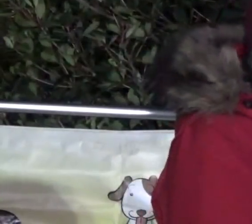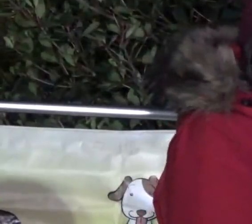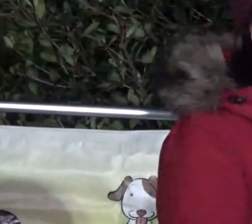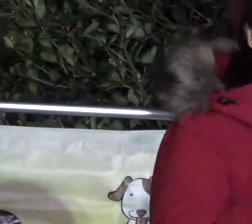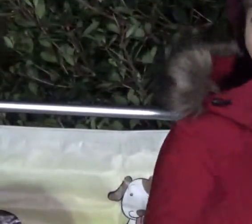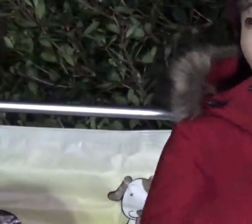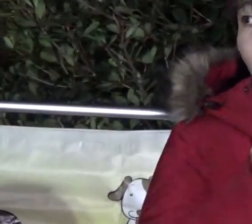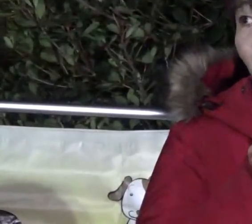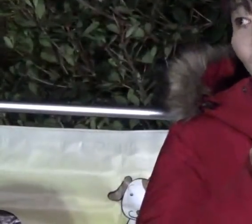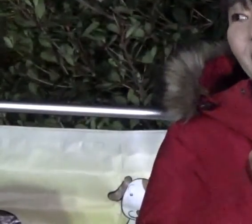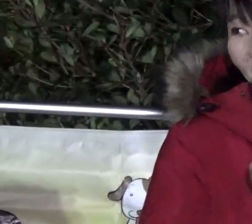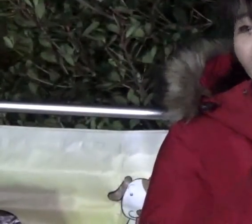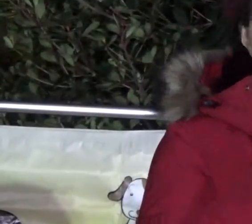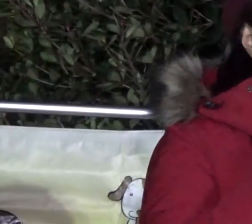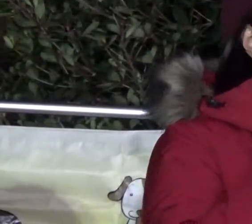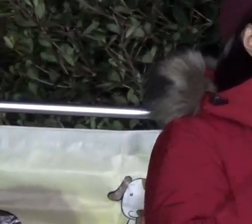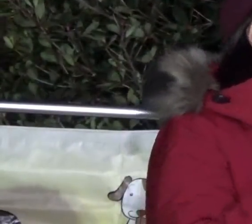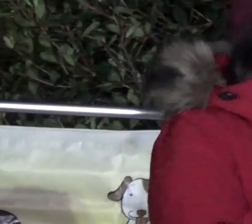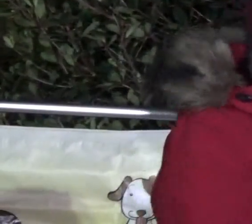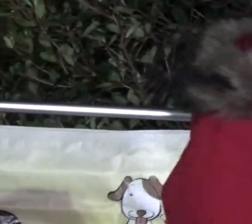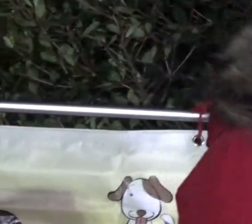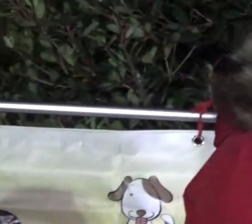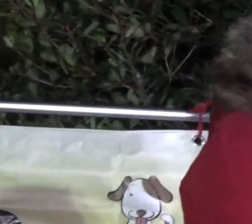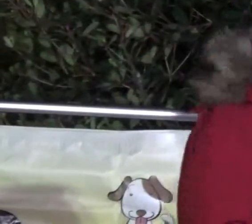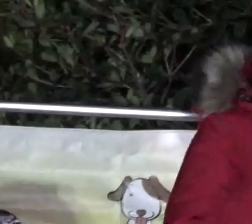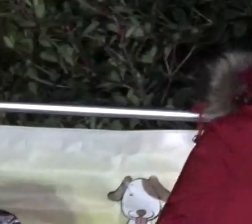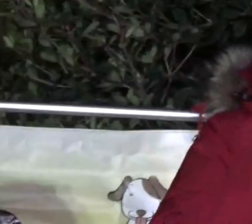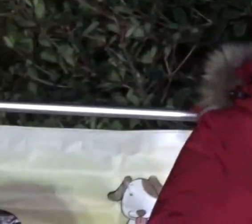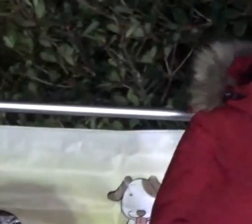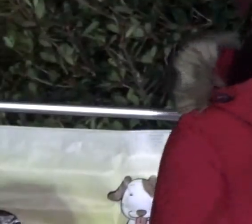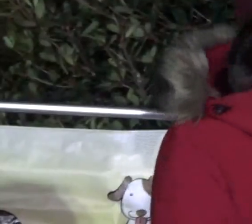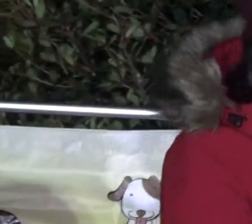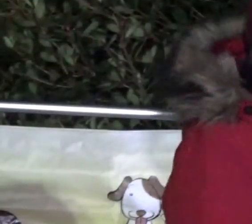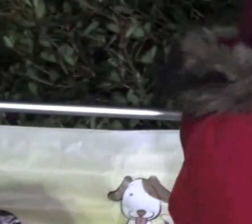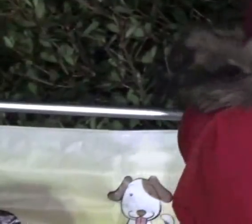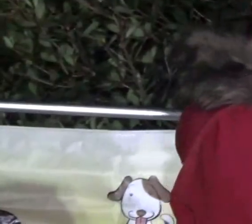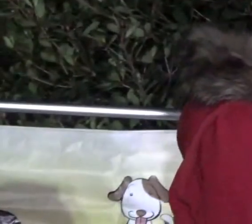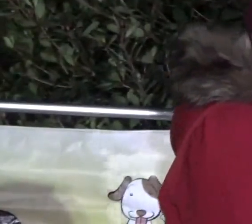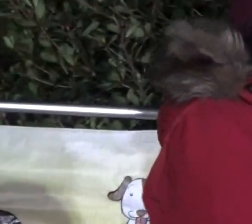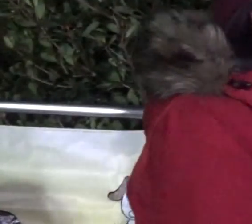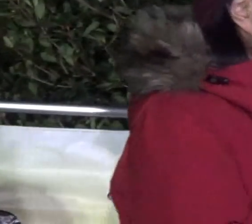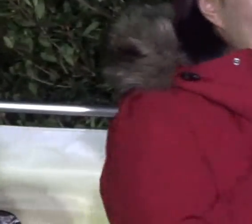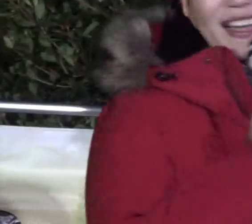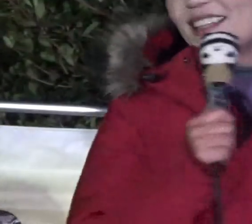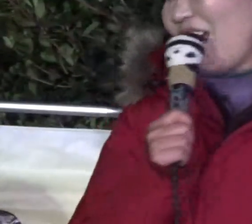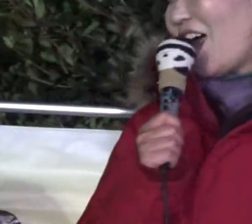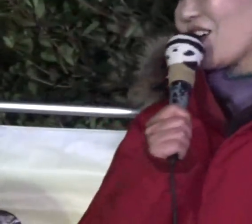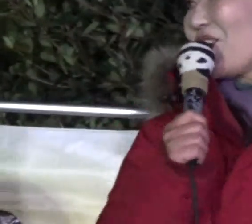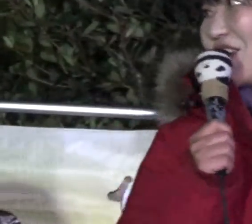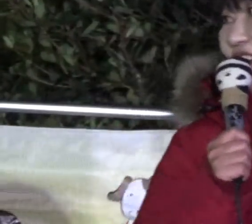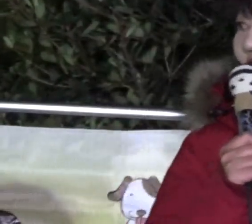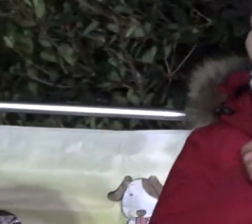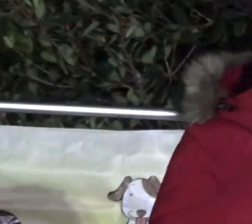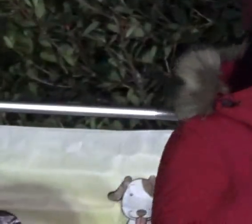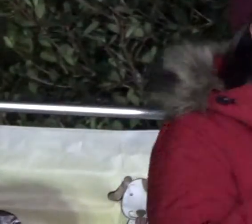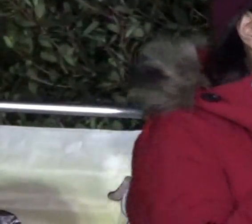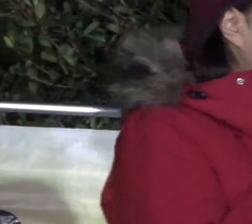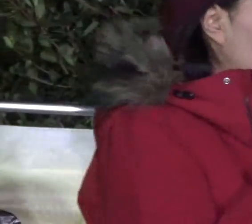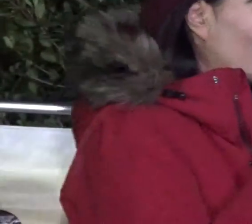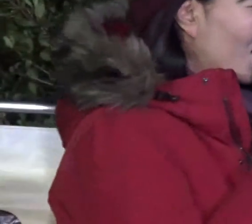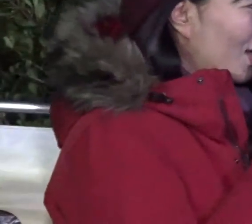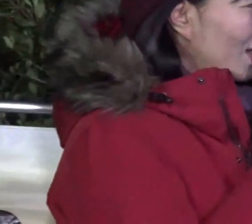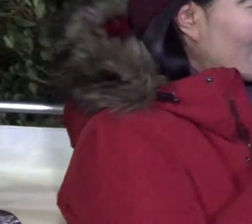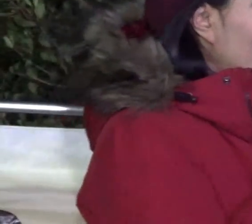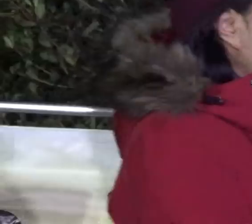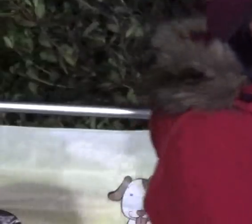になっていくと私は信じていますので、今日も8時まで一緒に声を上げましょう。ね、もういろんな人がいるから